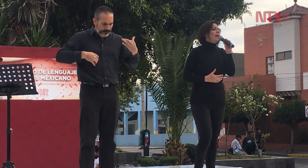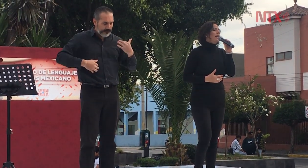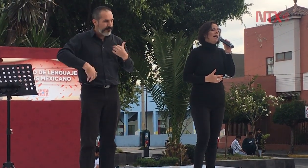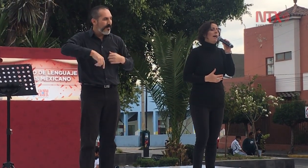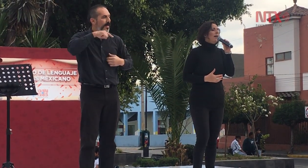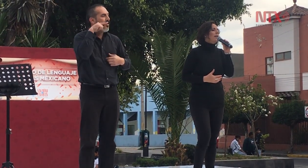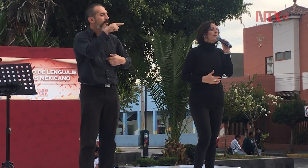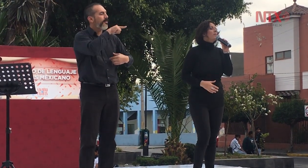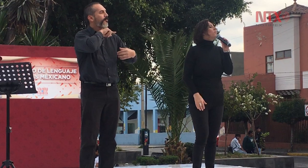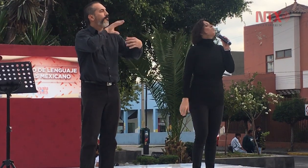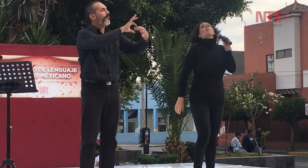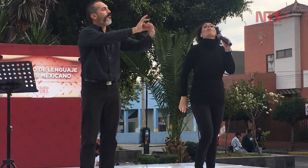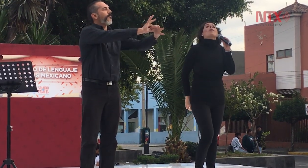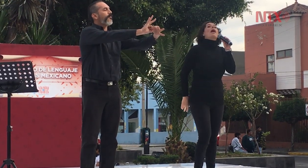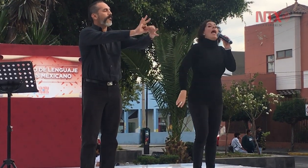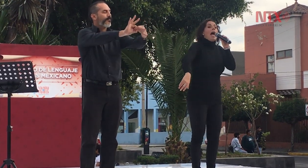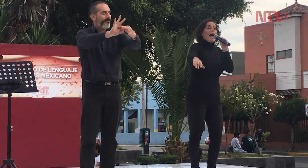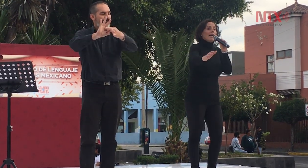Notimex.